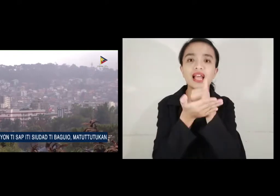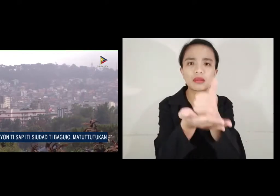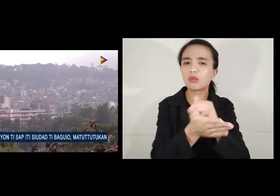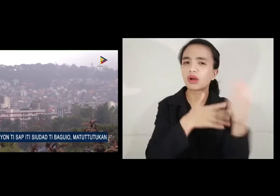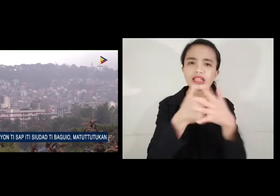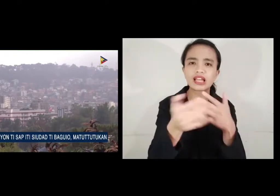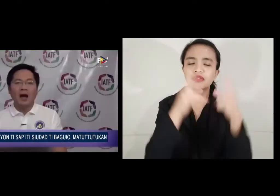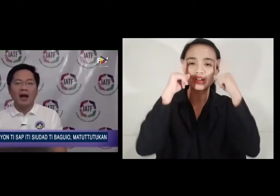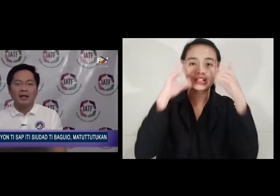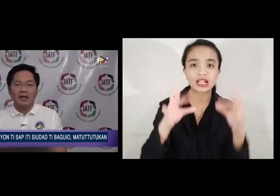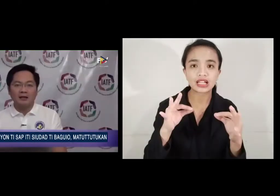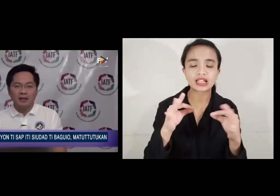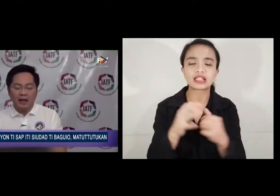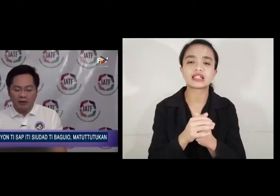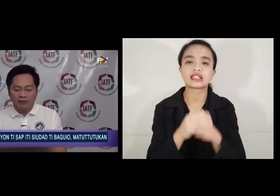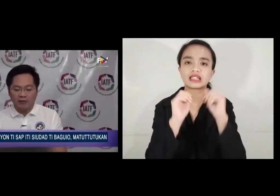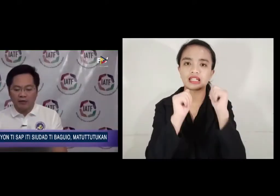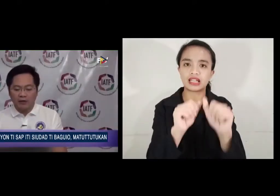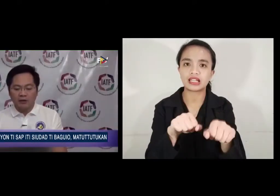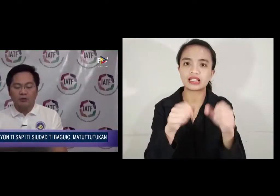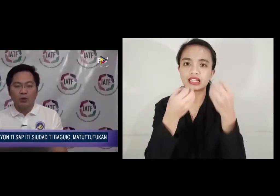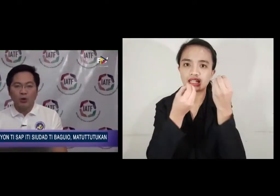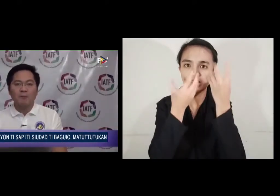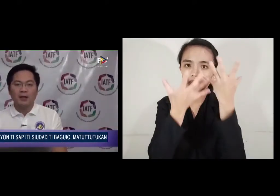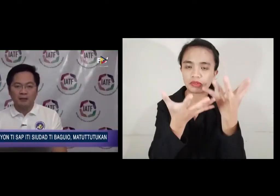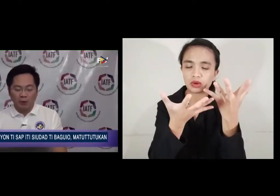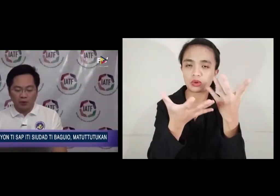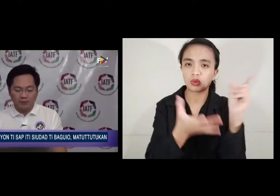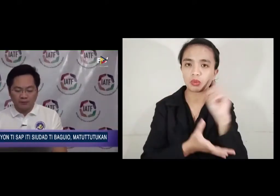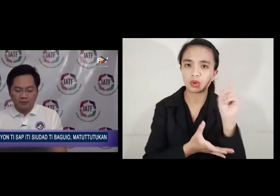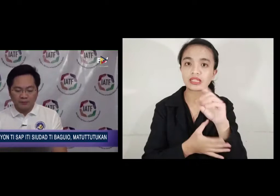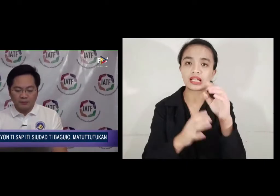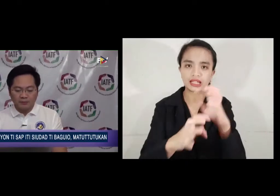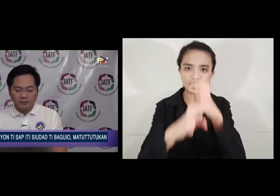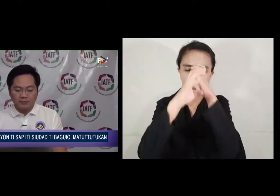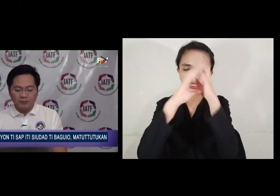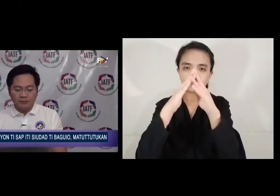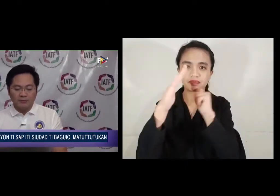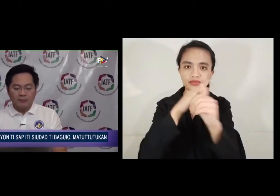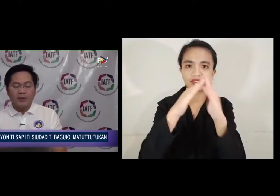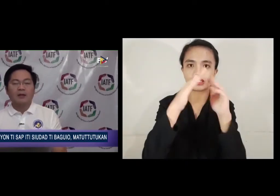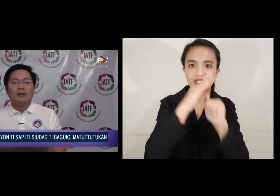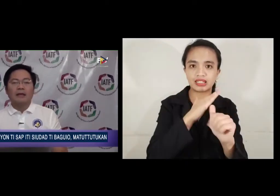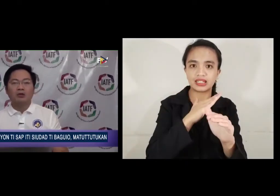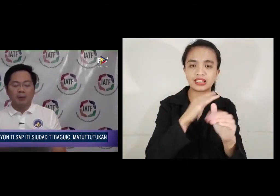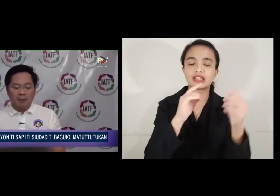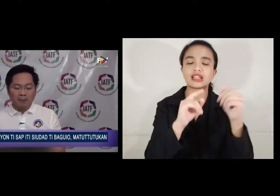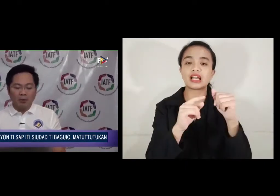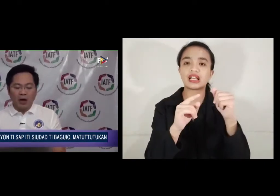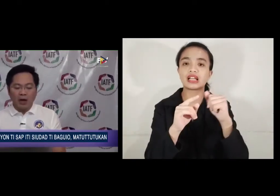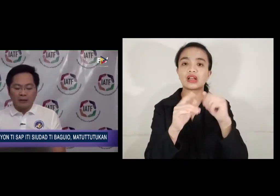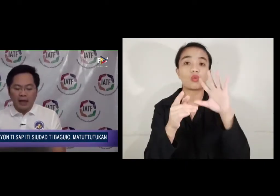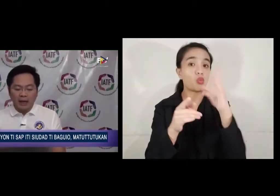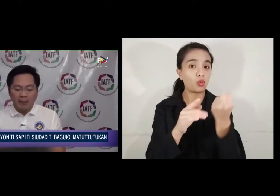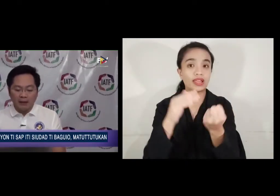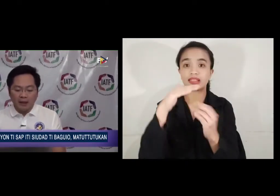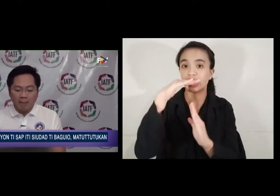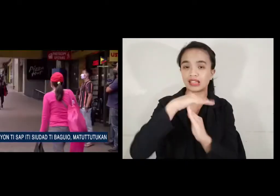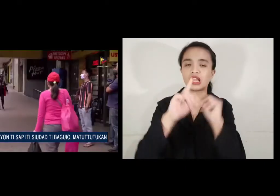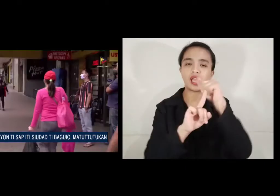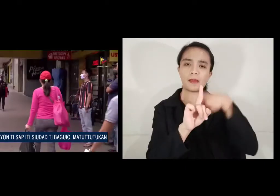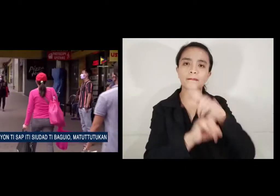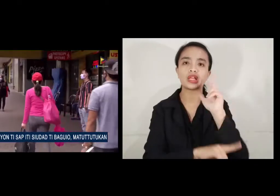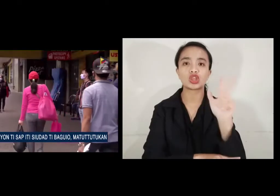nasyonal a gobyerno nga idi kalman ket nangiwaragawag iti panakailaylayon ti ECQ agingga inton April